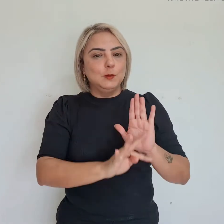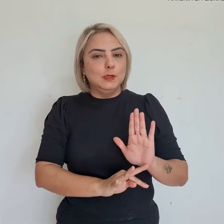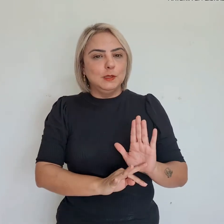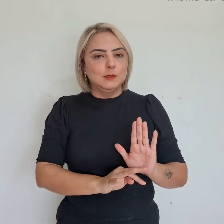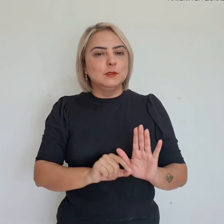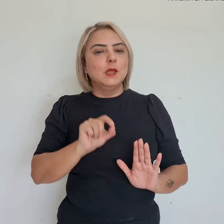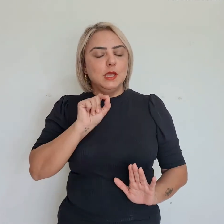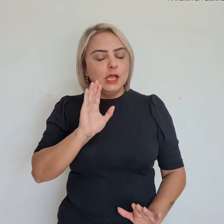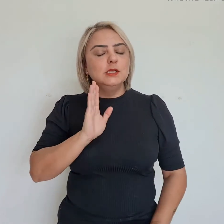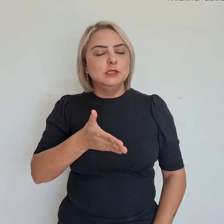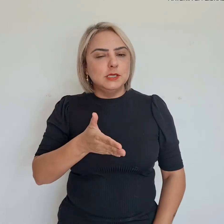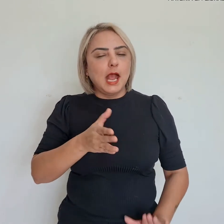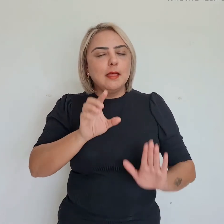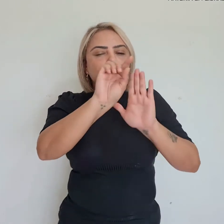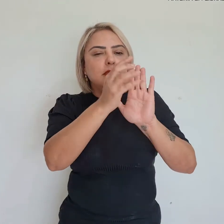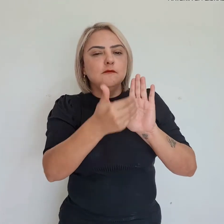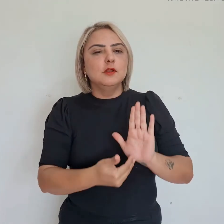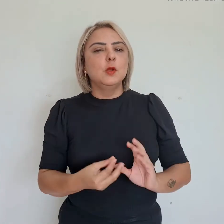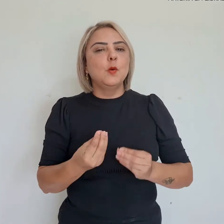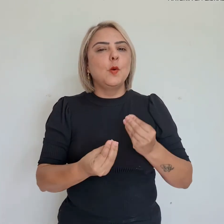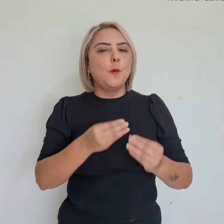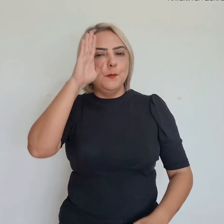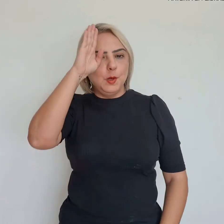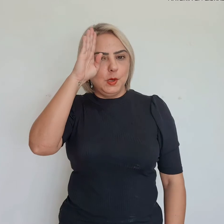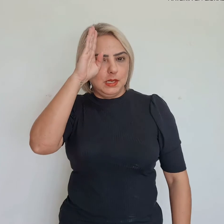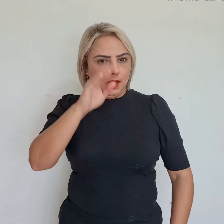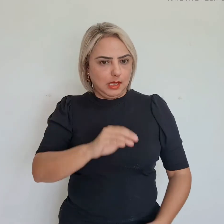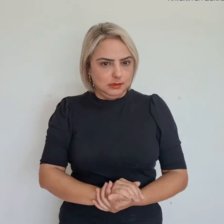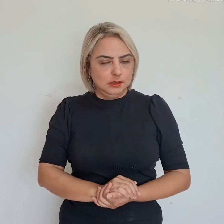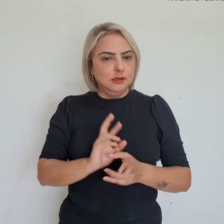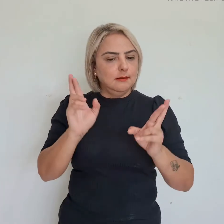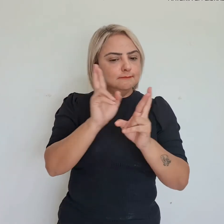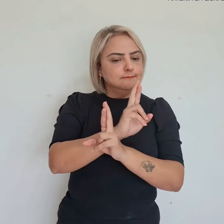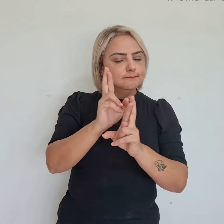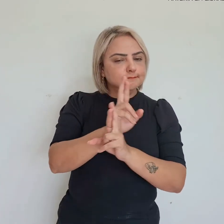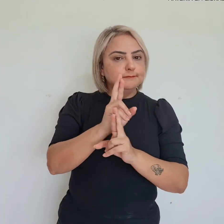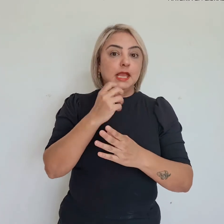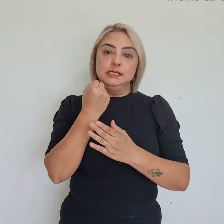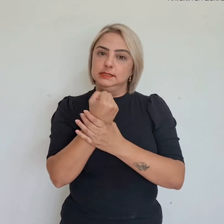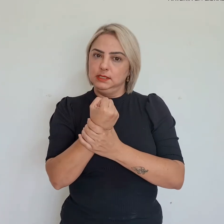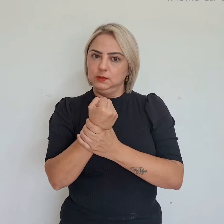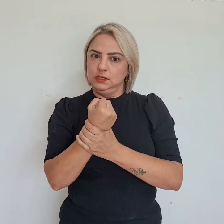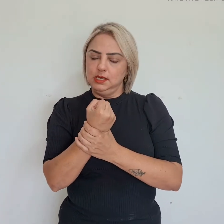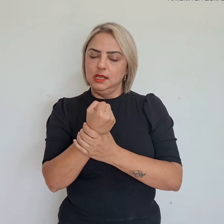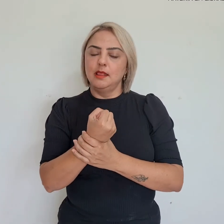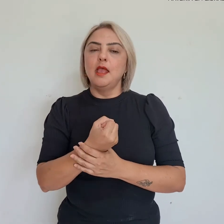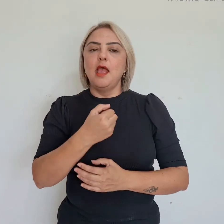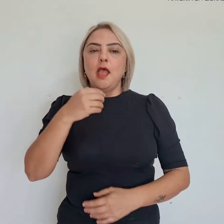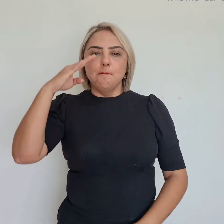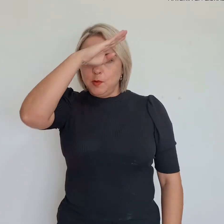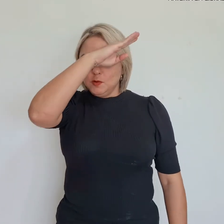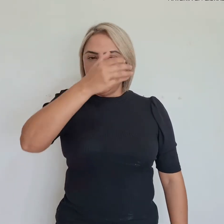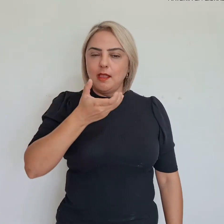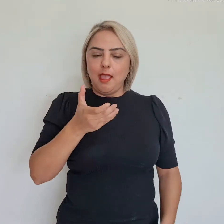já definiu como prioridade. Com relação à segurança, ele quer a ampliação da